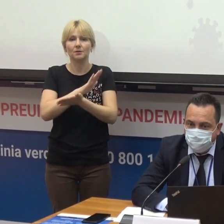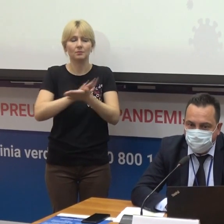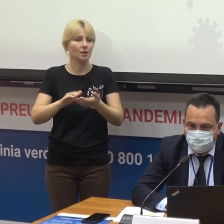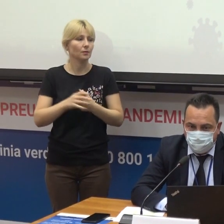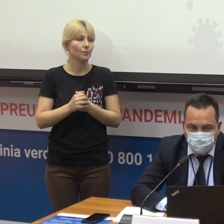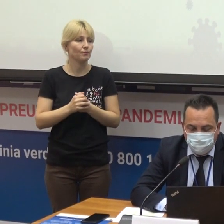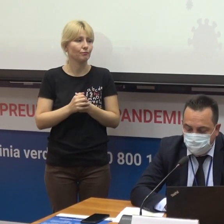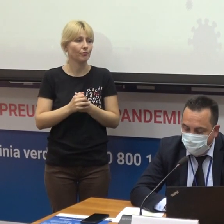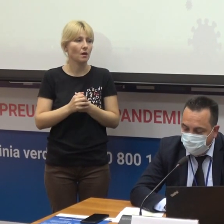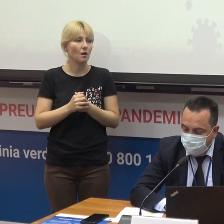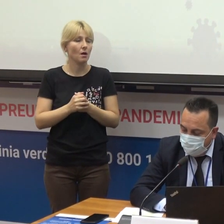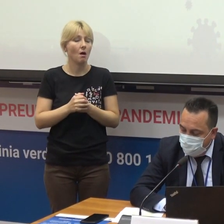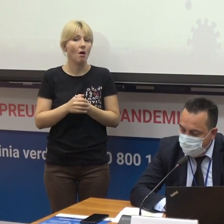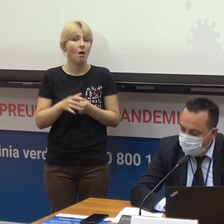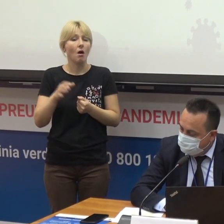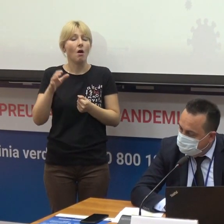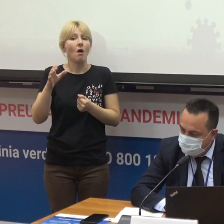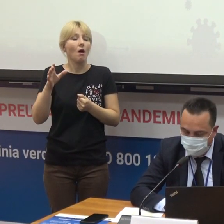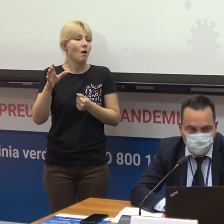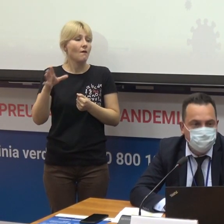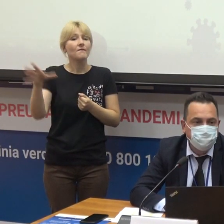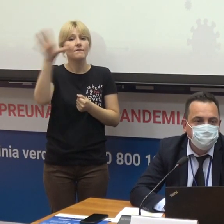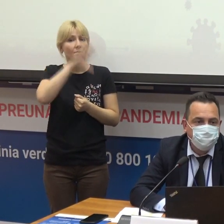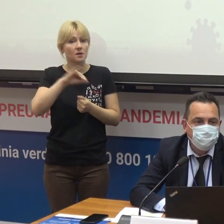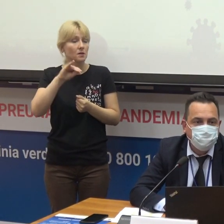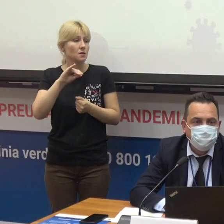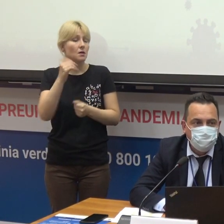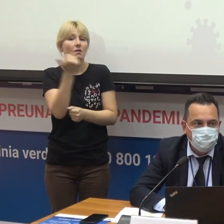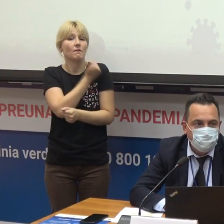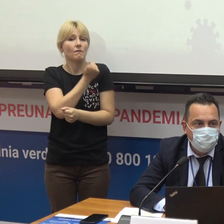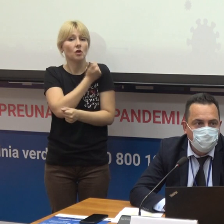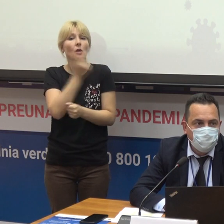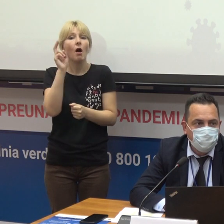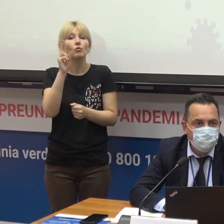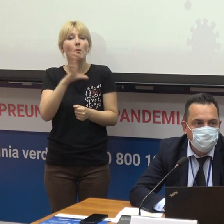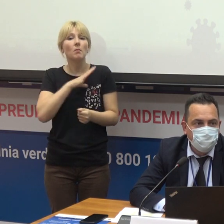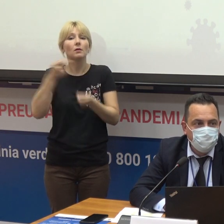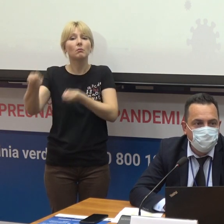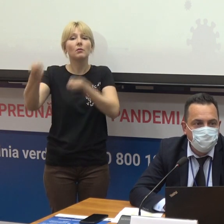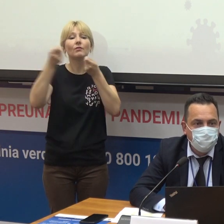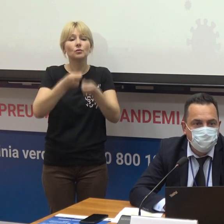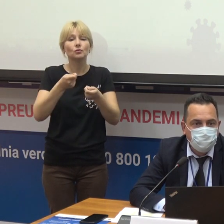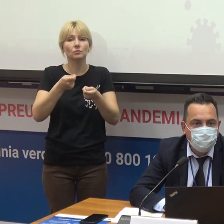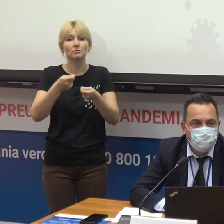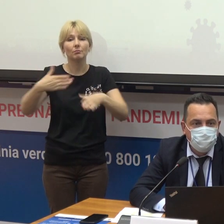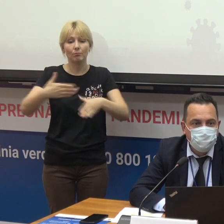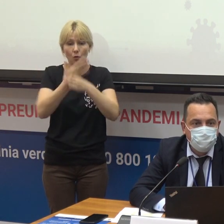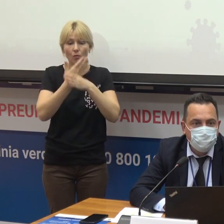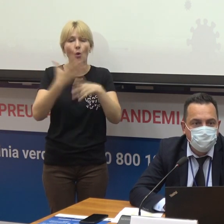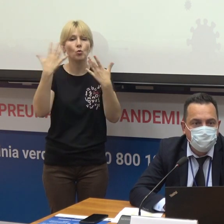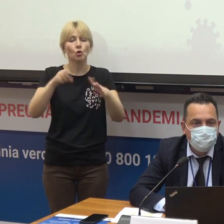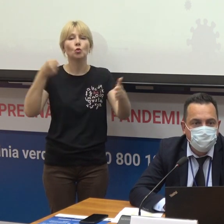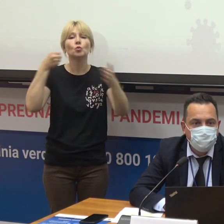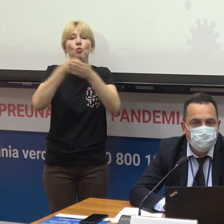Managementul stocului de vaccin este efectuat pentru întreg anul 2021, inclusiv deja în discuții și planificat pentru